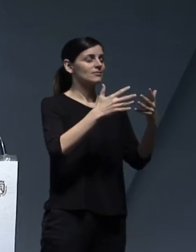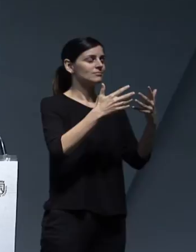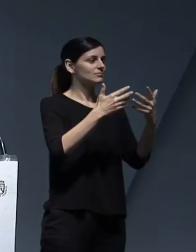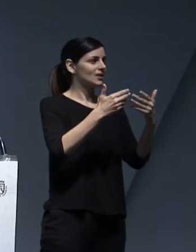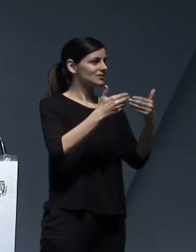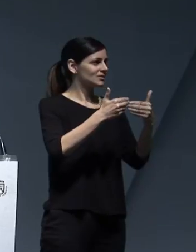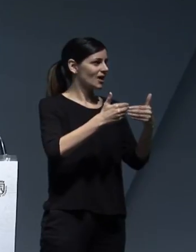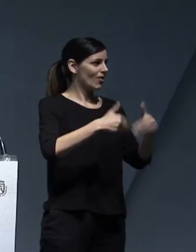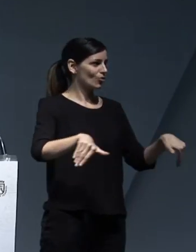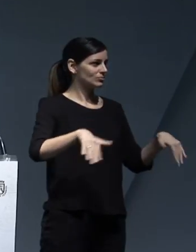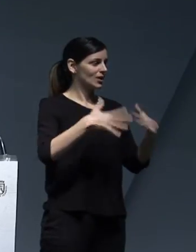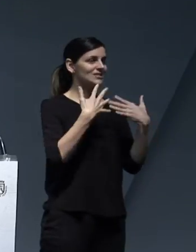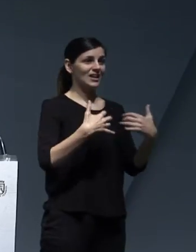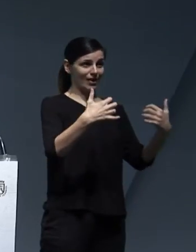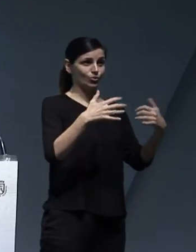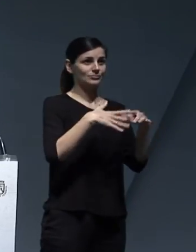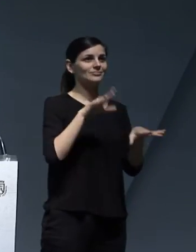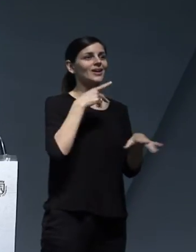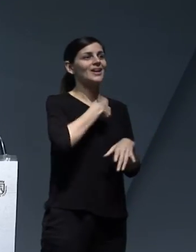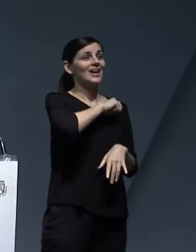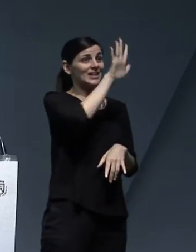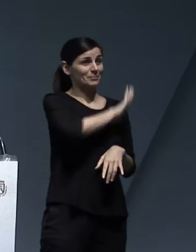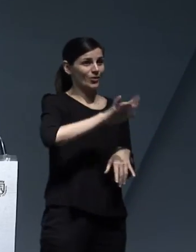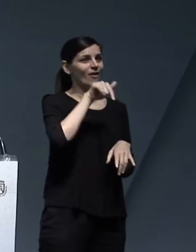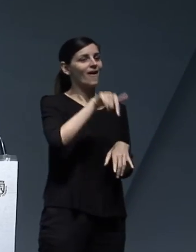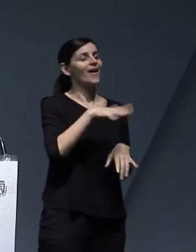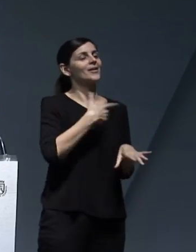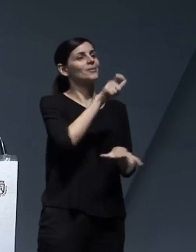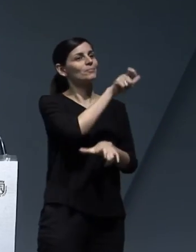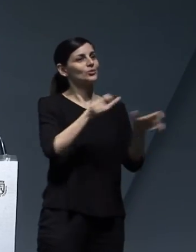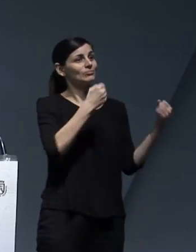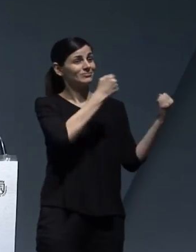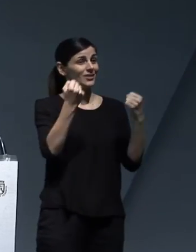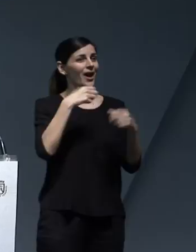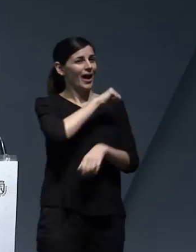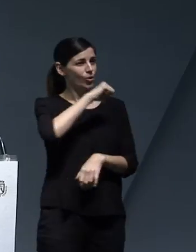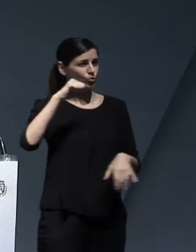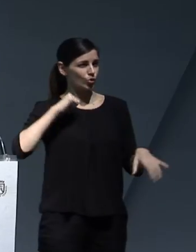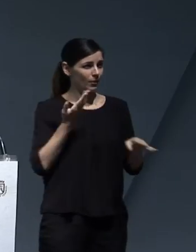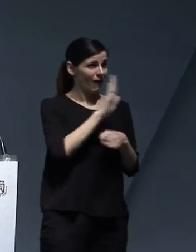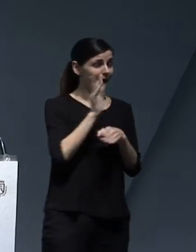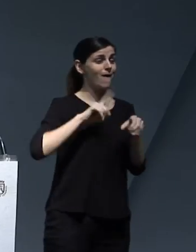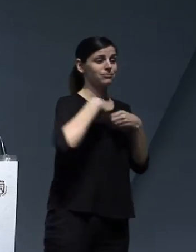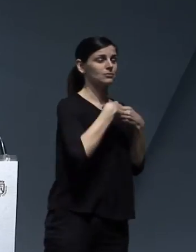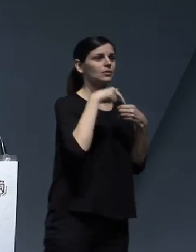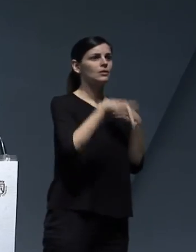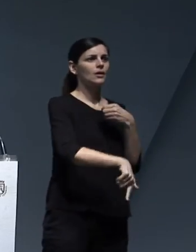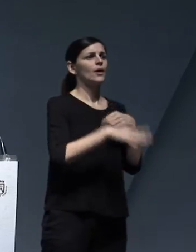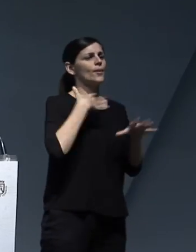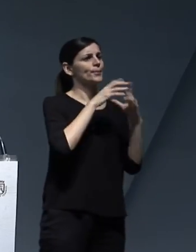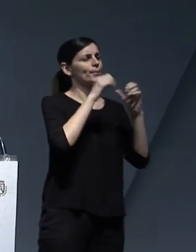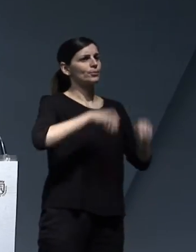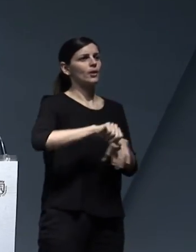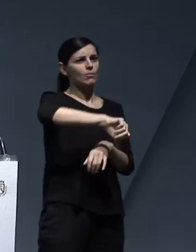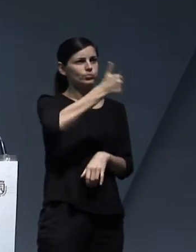el Pleno del Senado español, donde están representadas las instituciones autonómicas, aprobó por unanimidad los